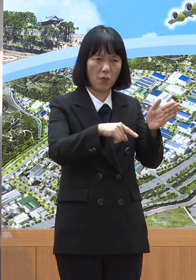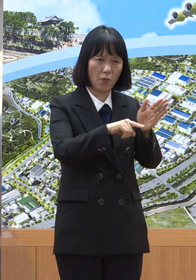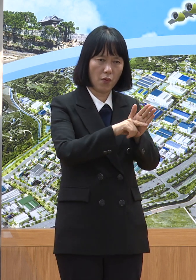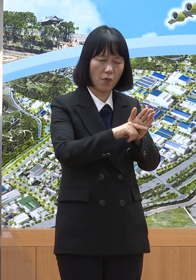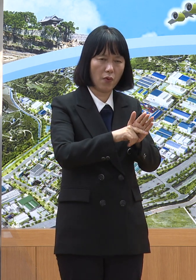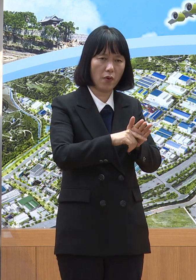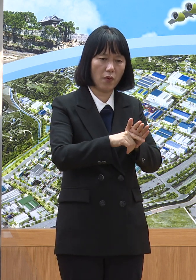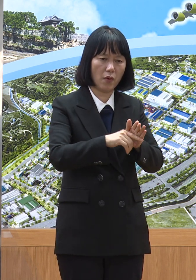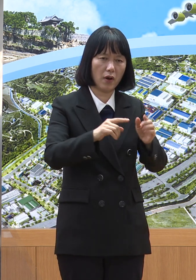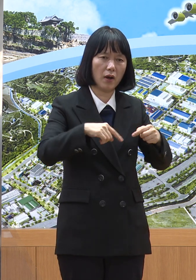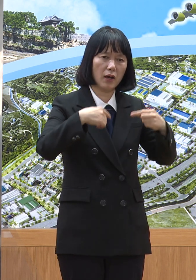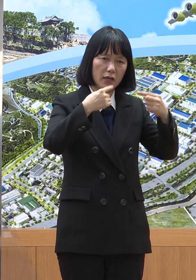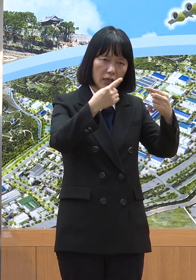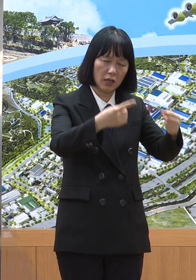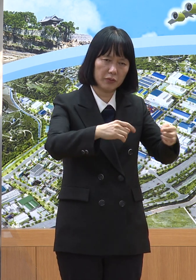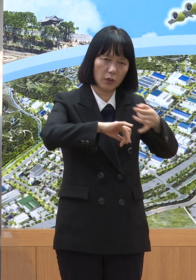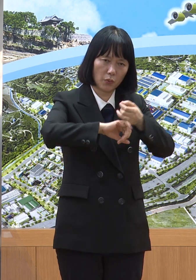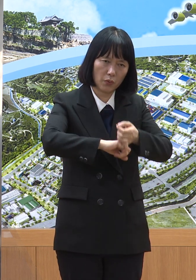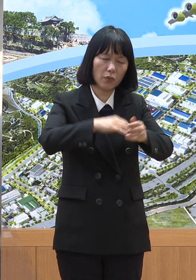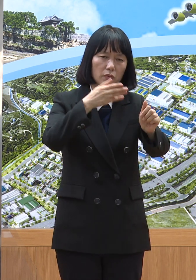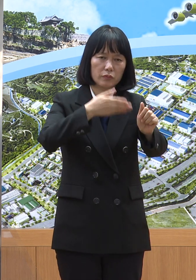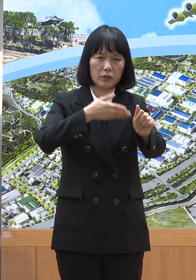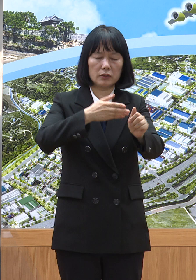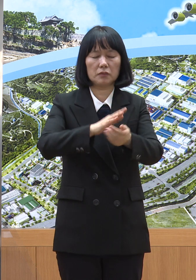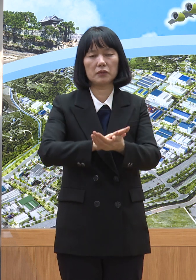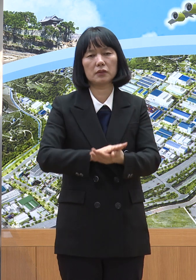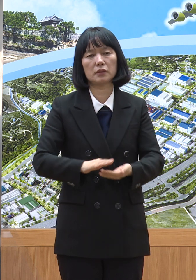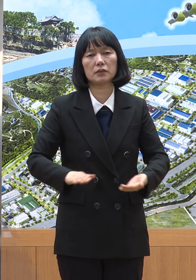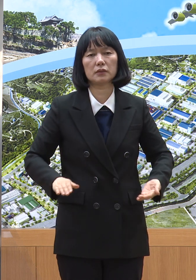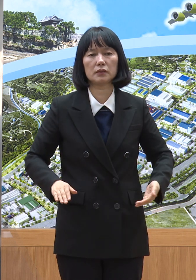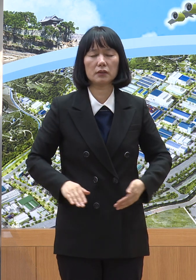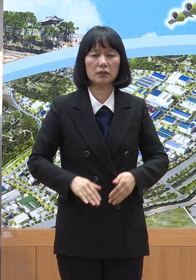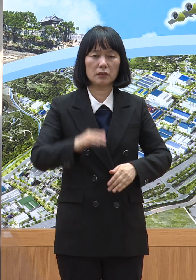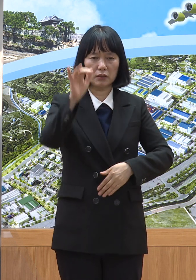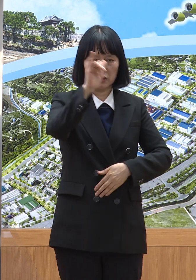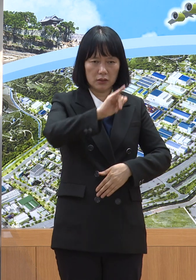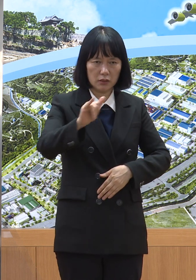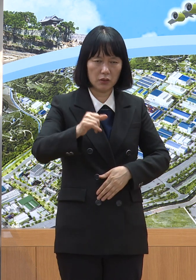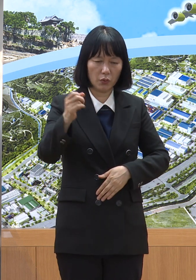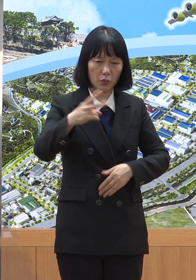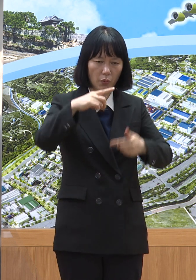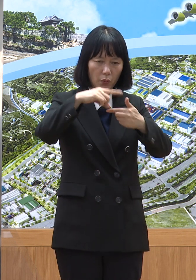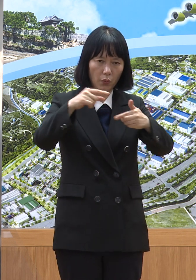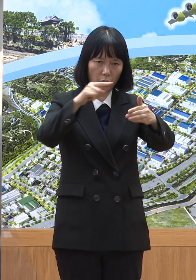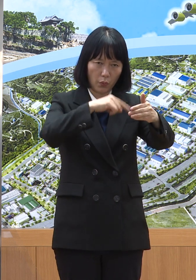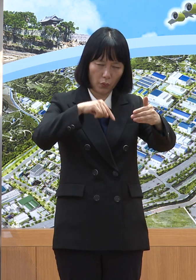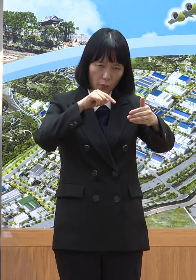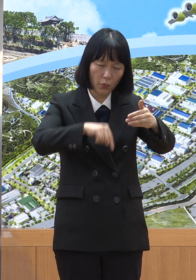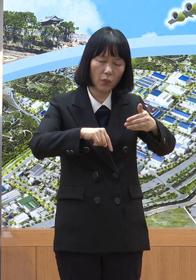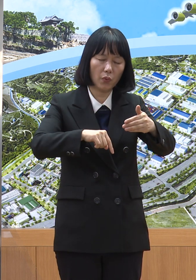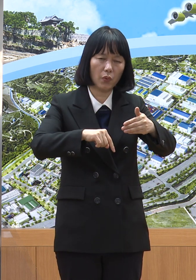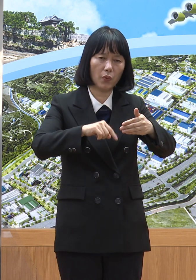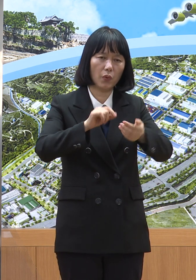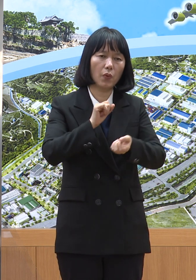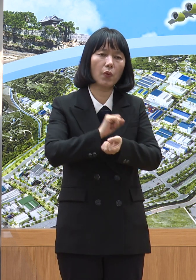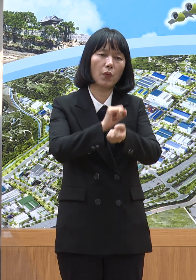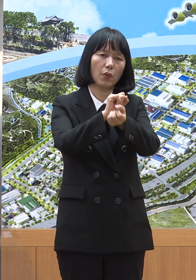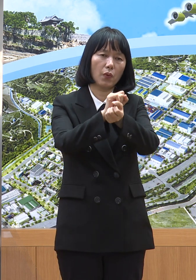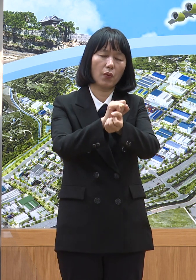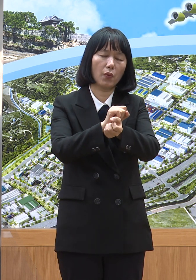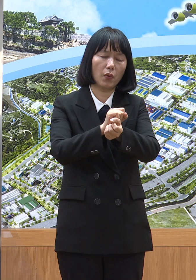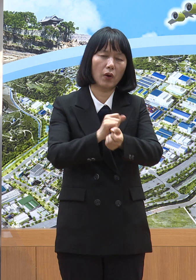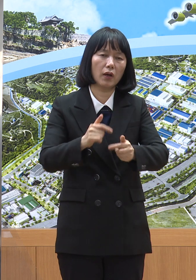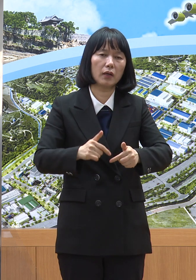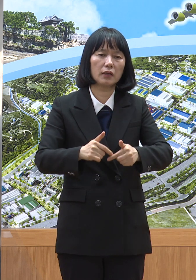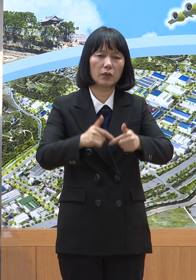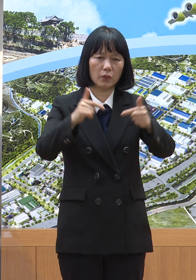자율적인 참여 방역 실천을 당부드립니다. 전국 및 도내 지자체에서 집단 감염